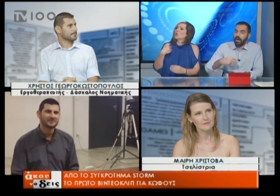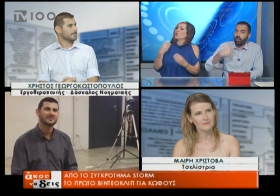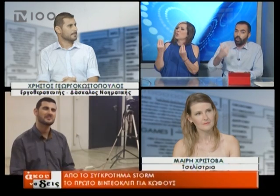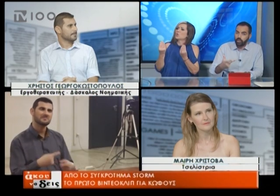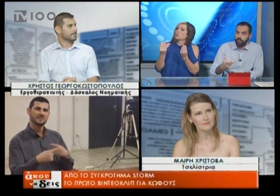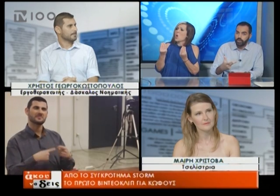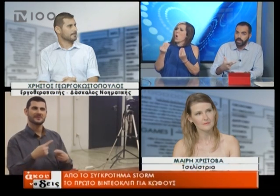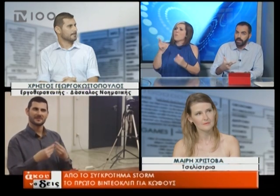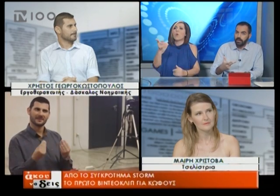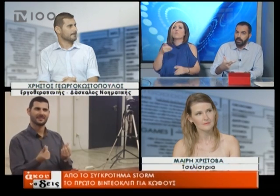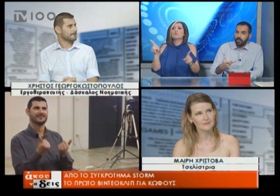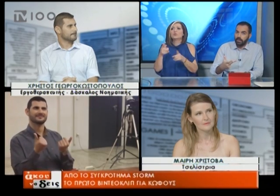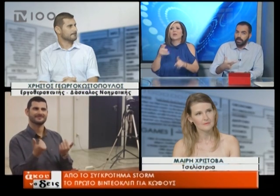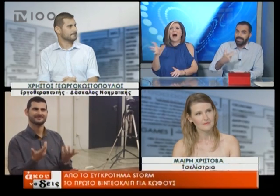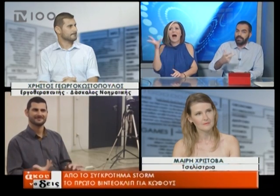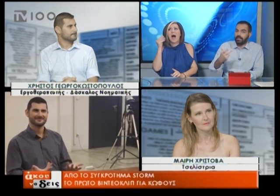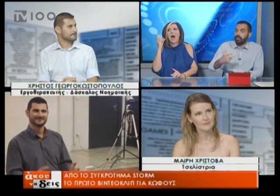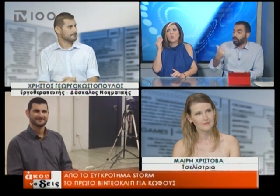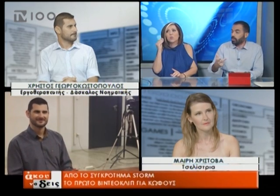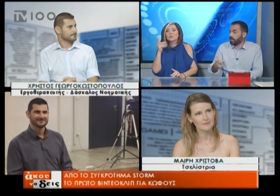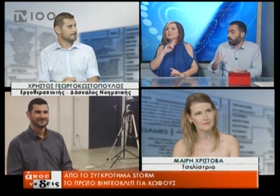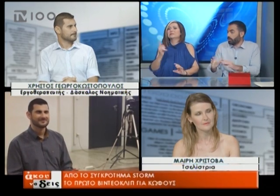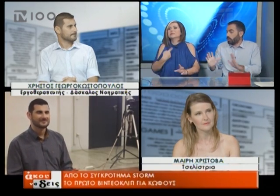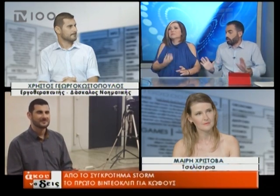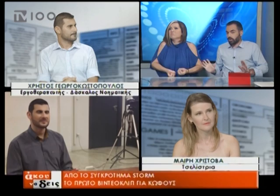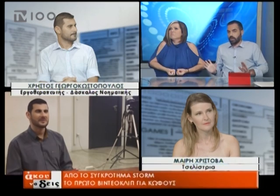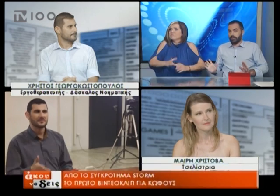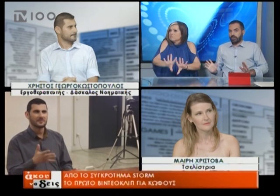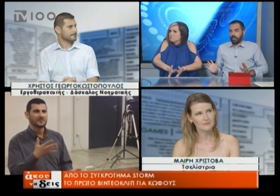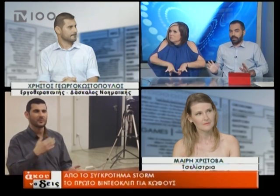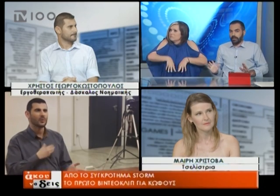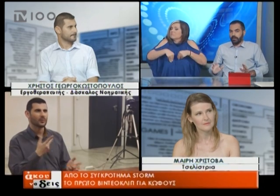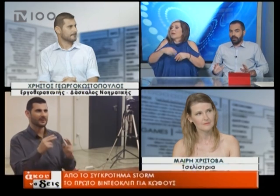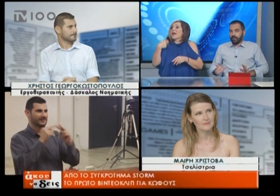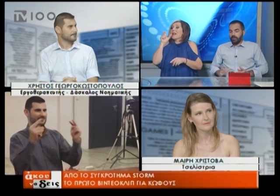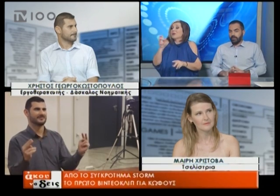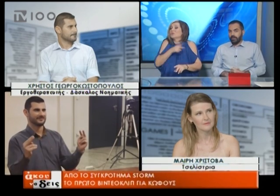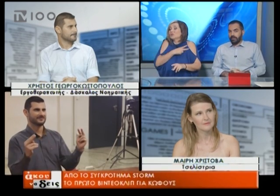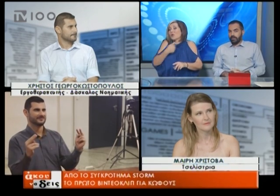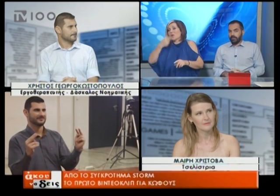μπορέσουν να ακούσουν τη μουσική. Ή να τη νιώσουν. Δεν ξέρω ποιος είναι σωστός, ποια είναι τη λέξη.